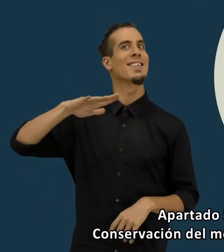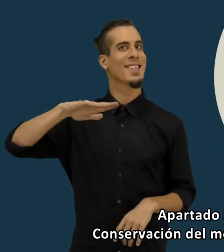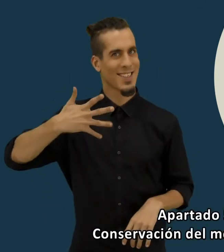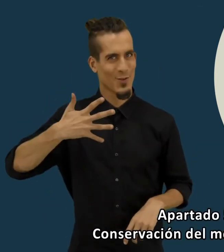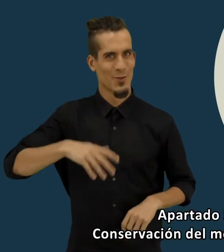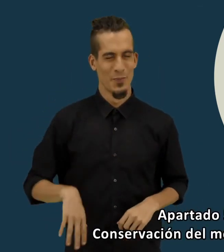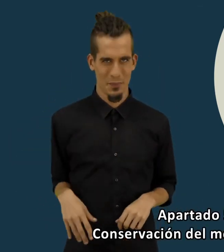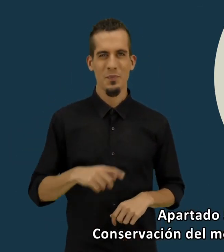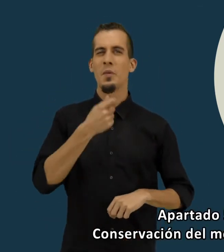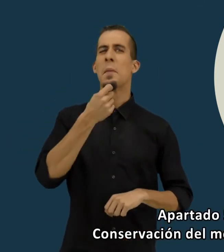Apartado 5.